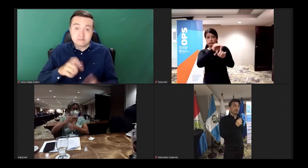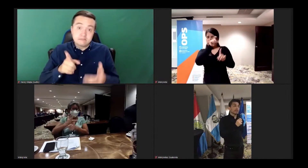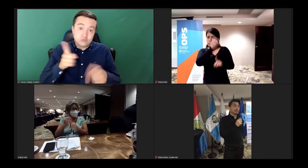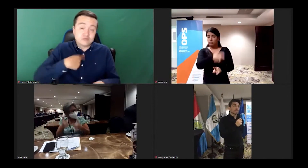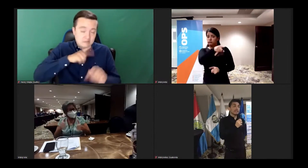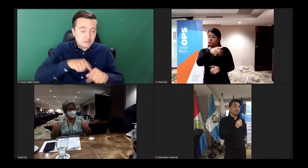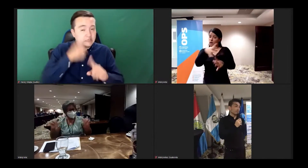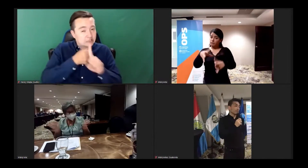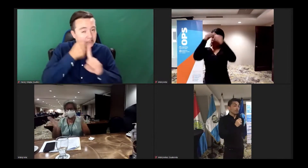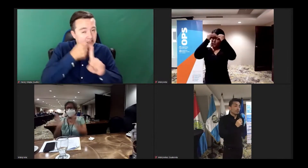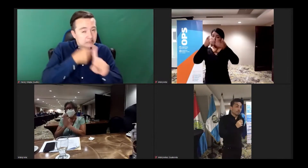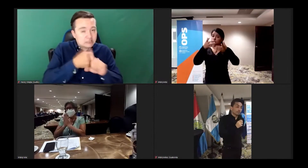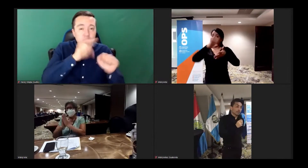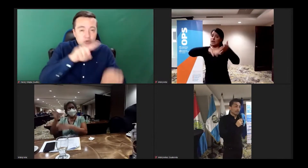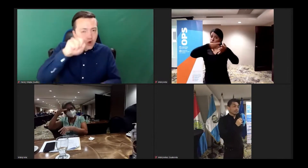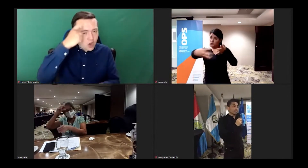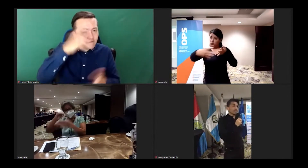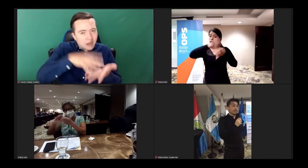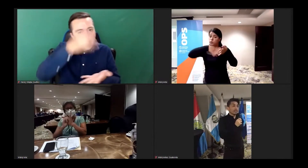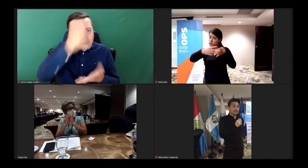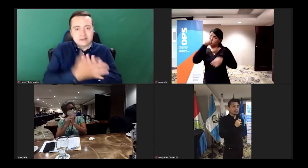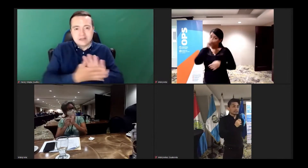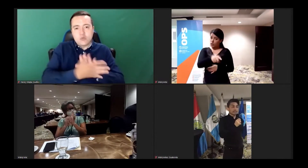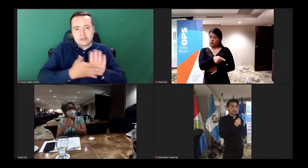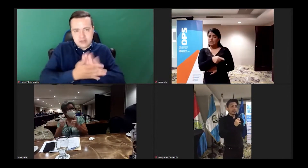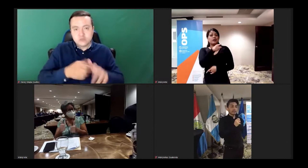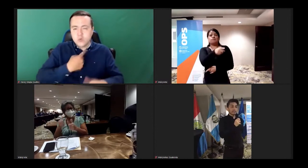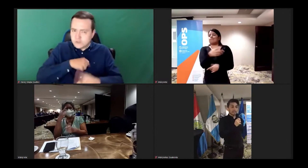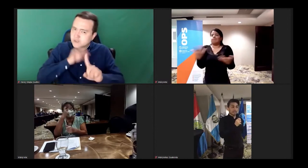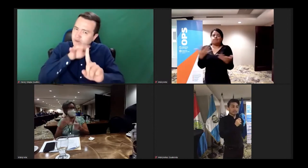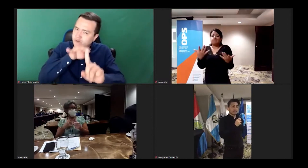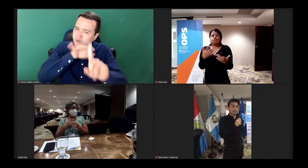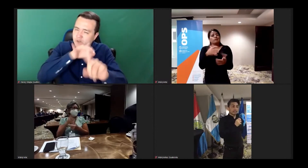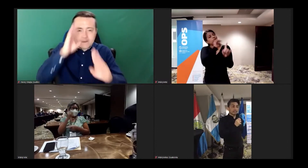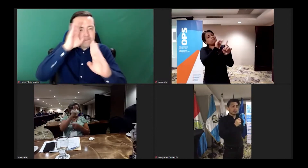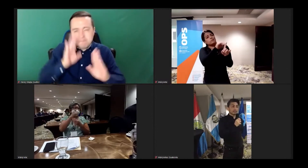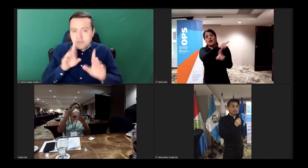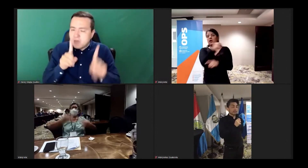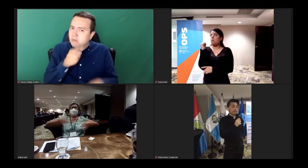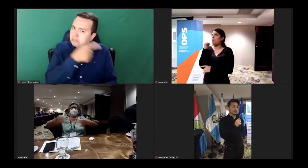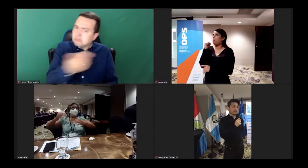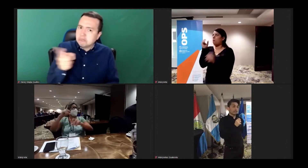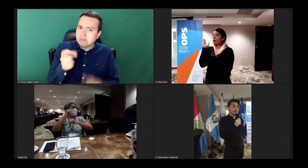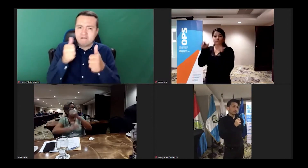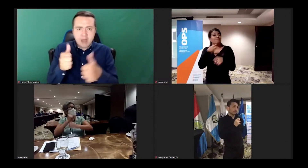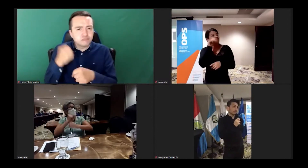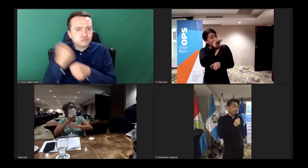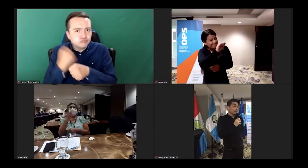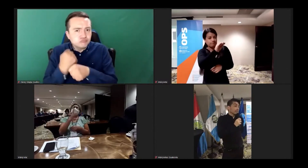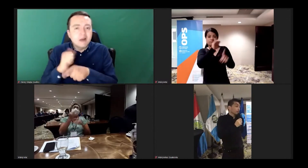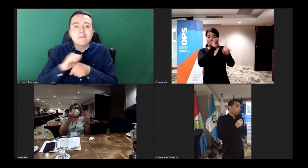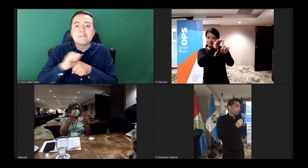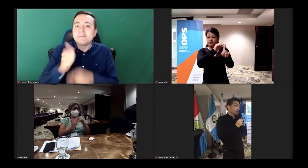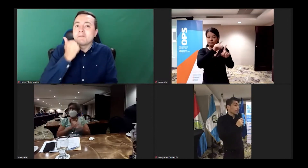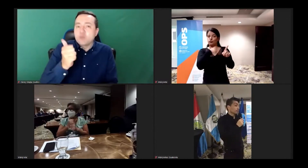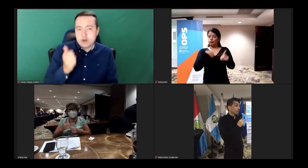les estamos pidiendo, pero no nos ponen atención. Y esas buenas prácticas que están teniendo ustedes también las tenemos que tener nosotros. Tal vez